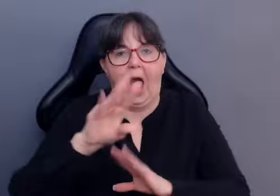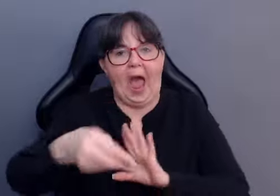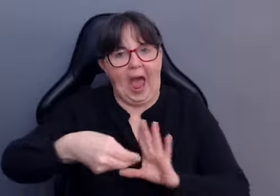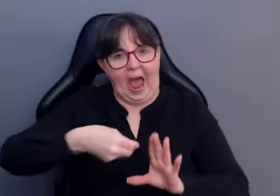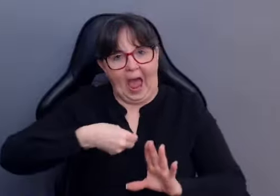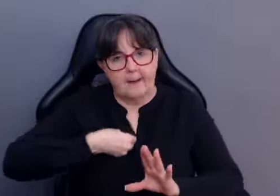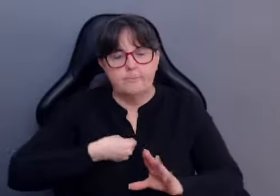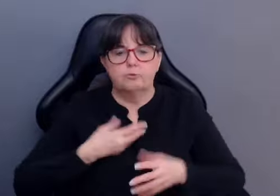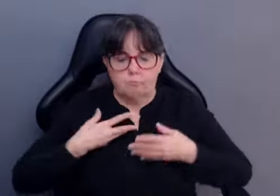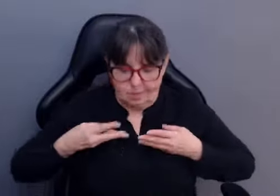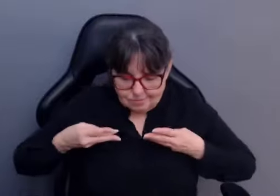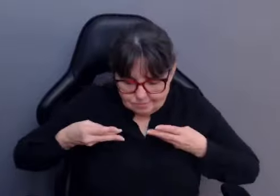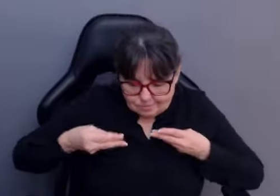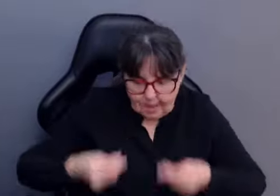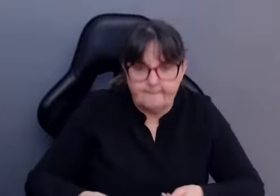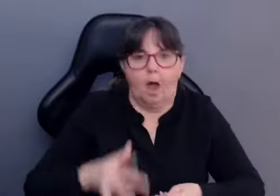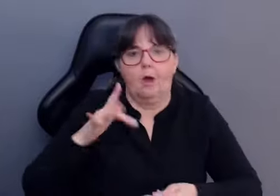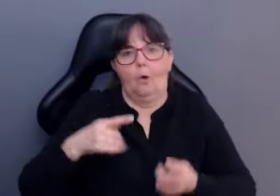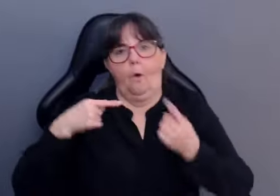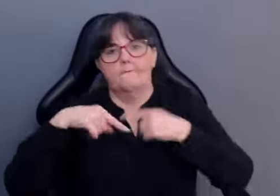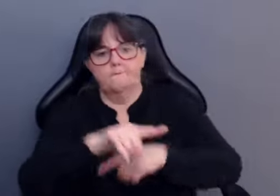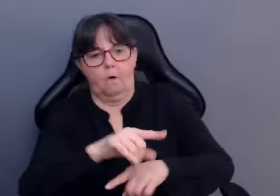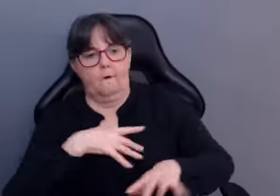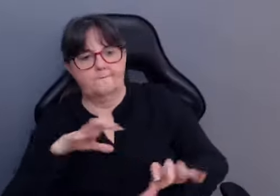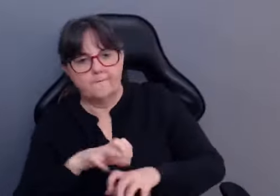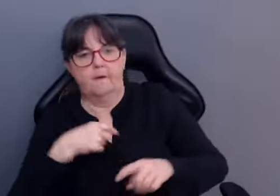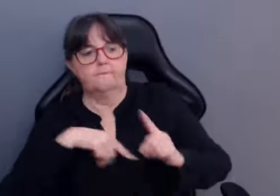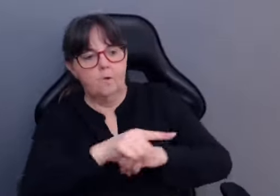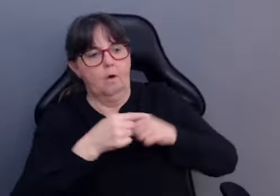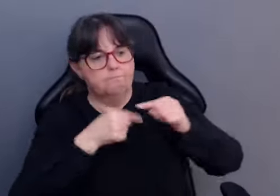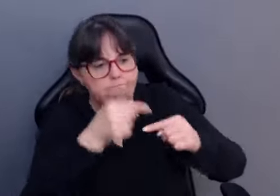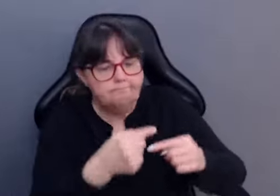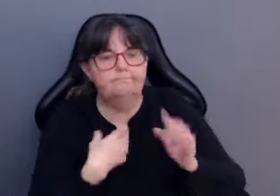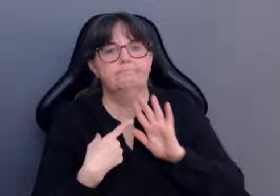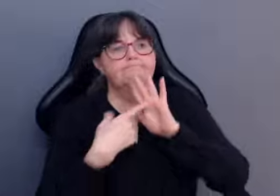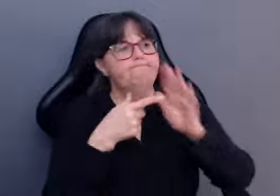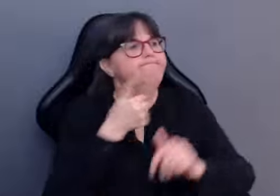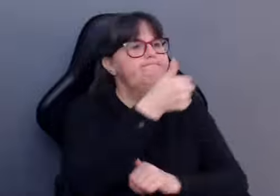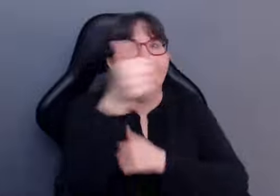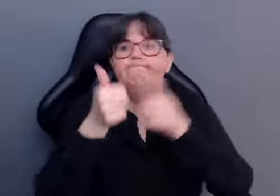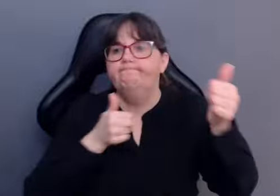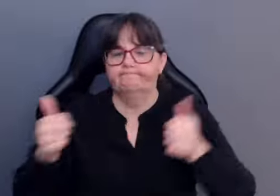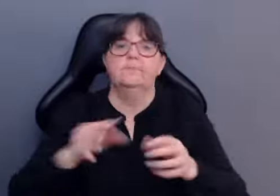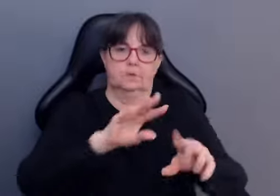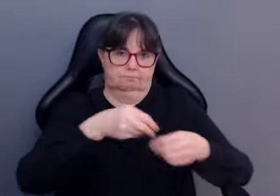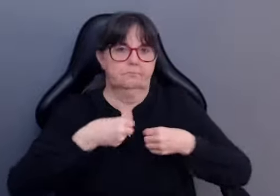des dépenses encourues dans l'exercice de leurs fonctions d'officier.